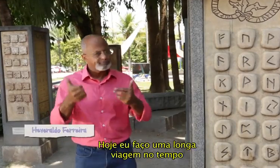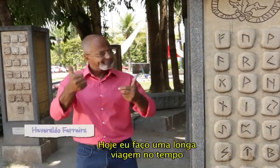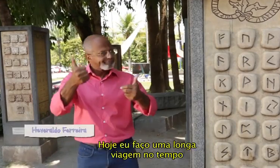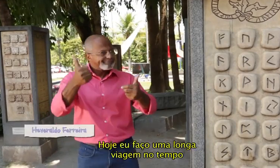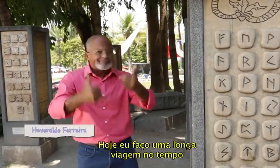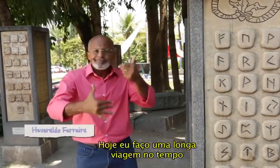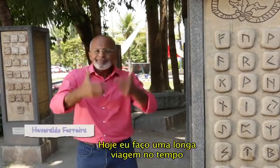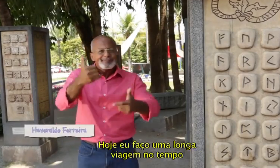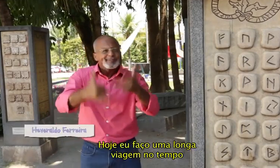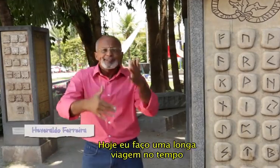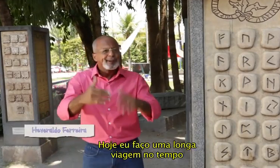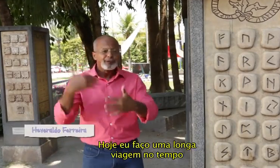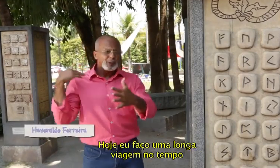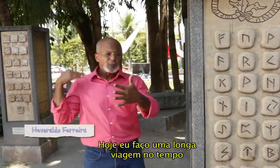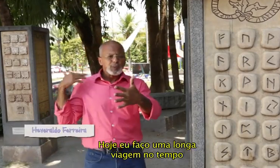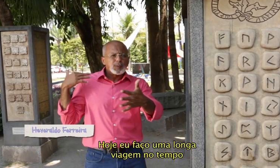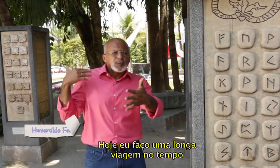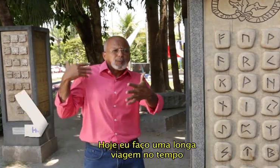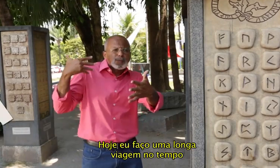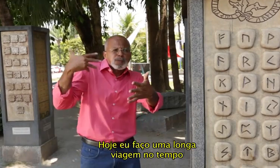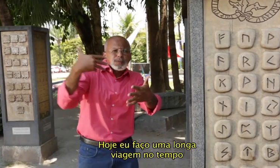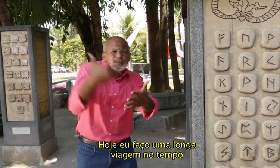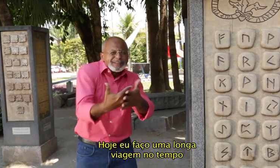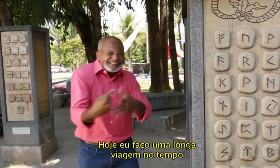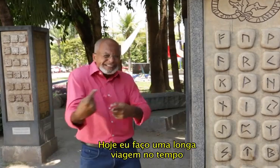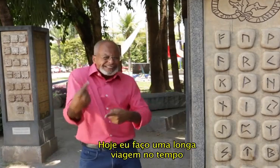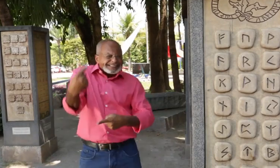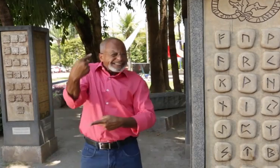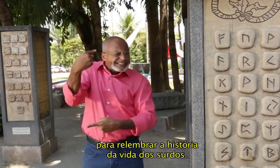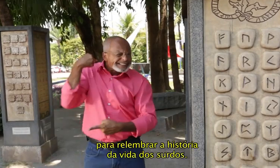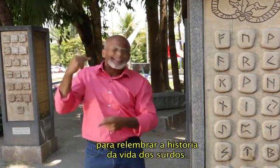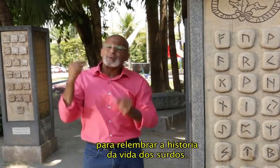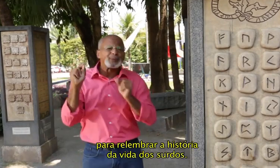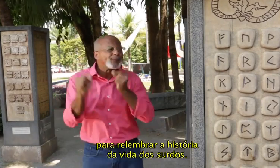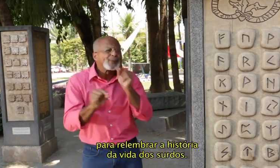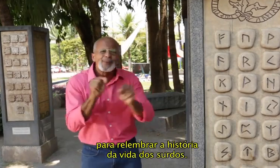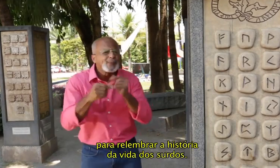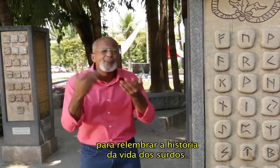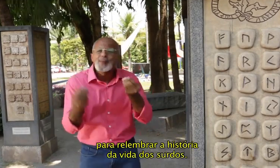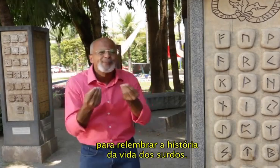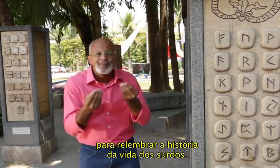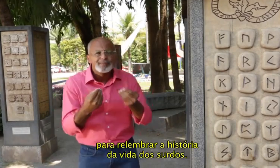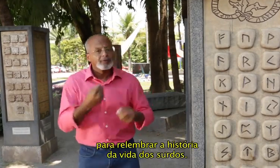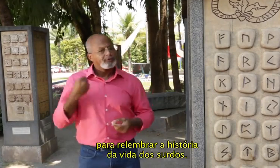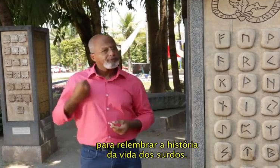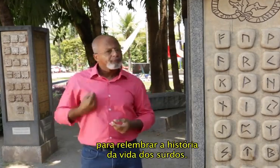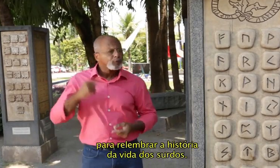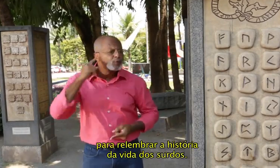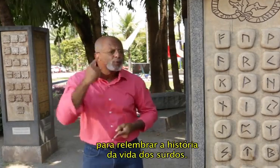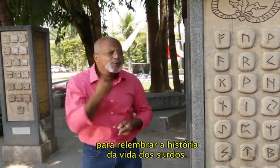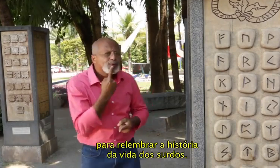Hoje eu faço uma longa viagem no tempo para relembrar a história da vida dos